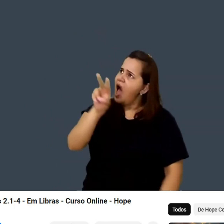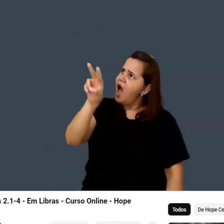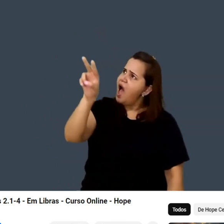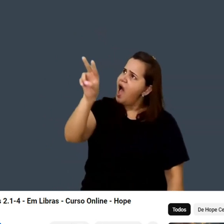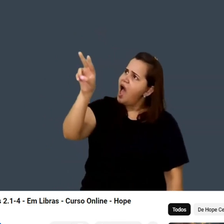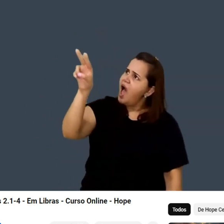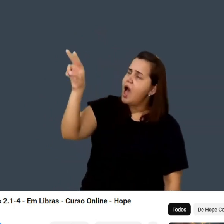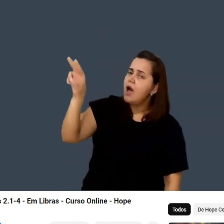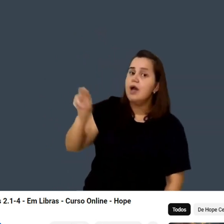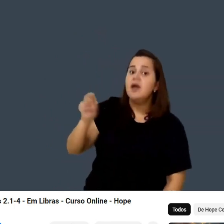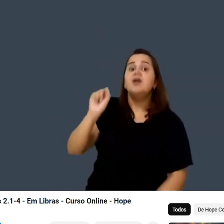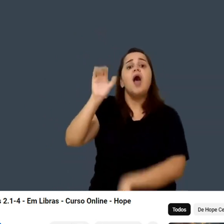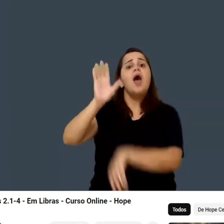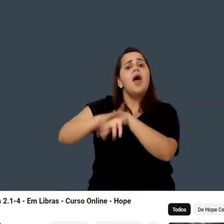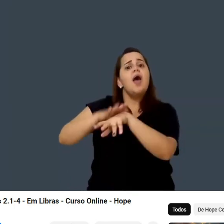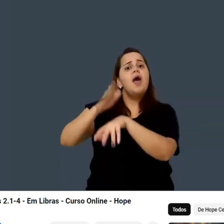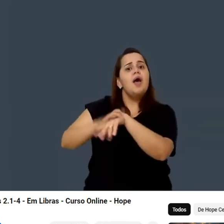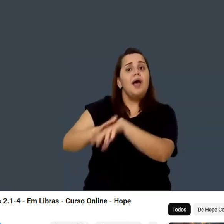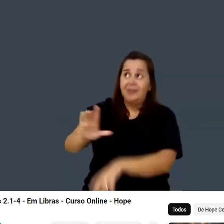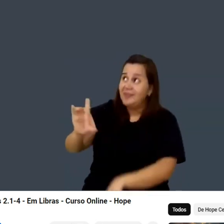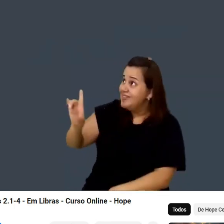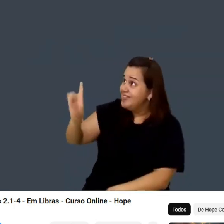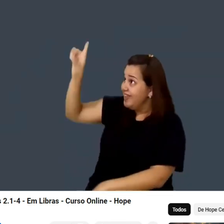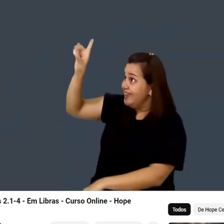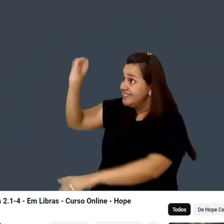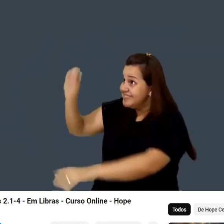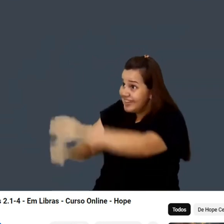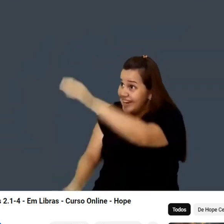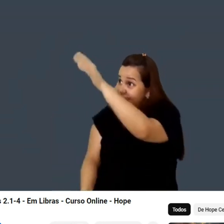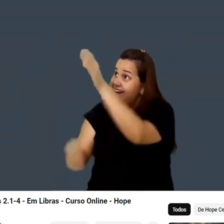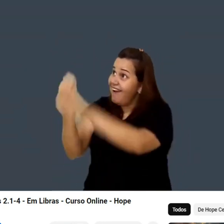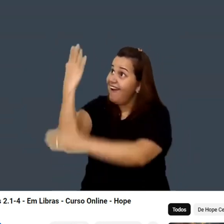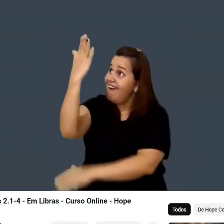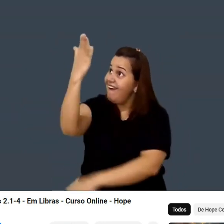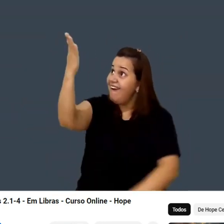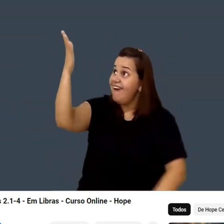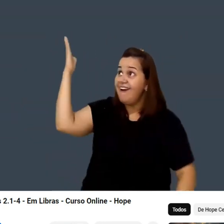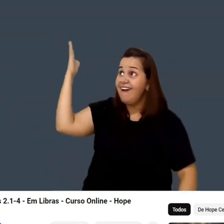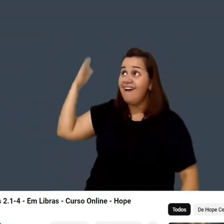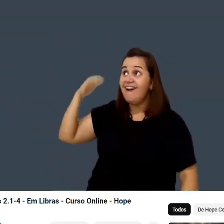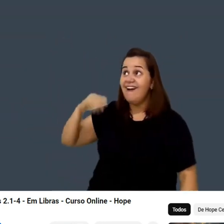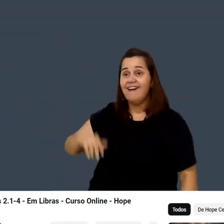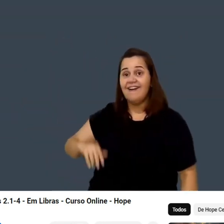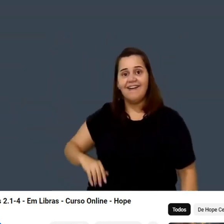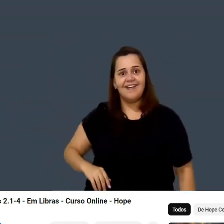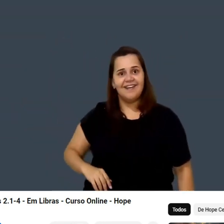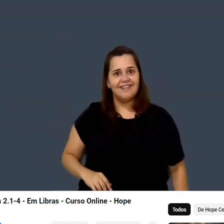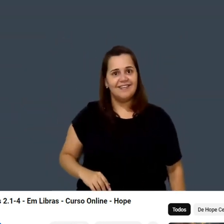frutos. E aí você pode olhar e perceber a obra de